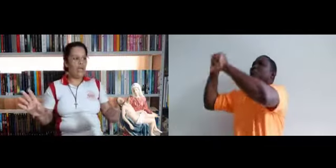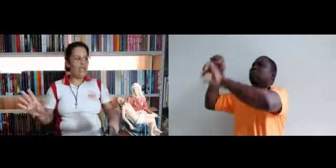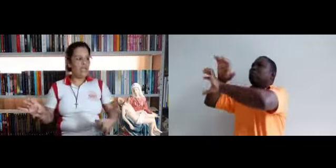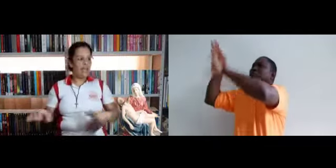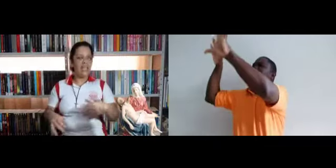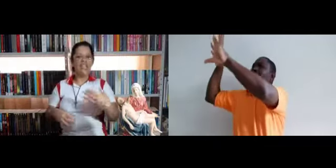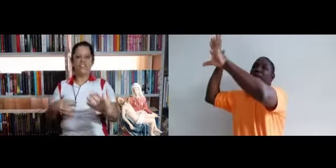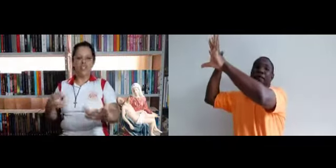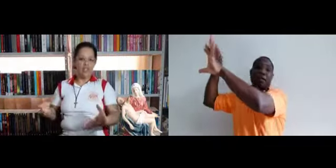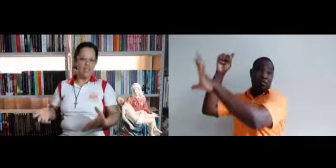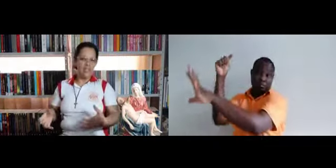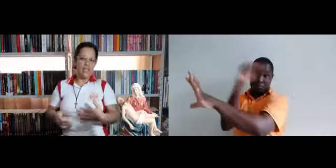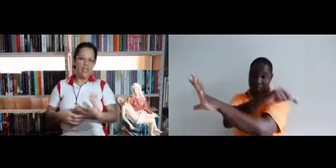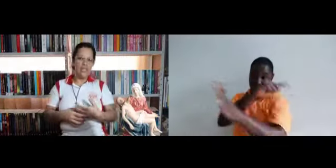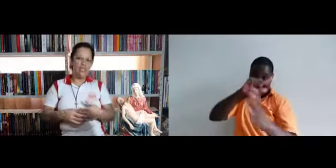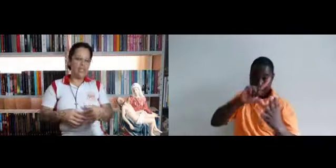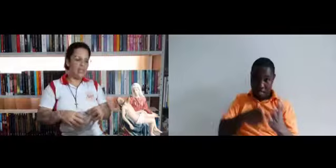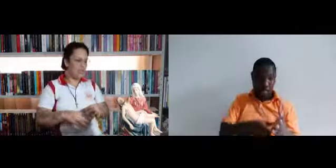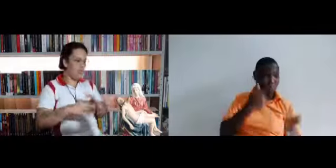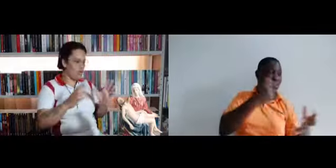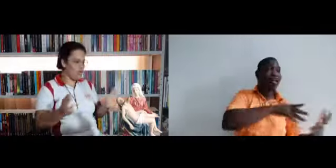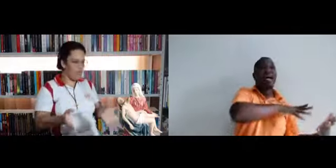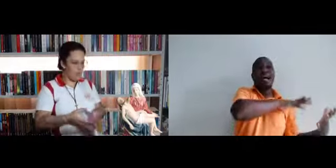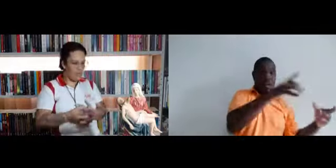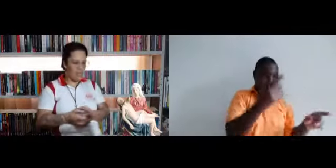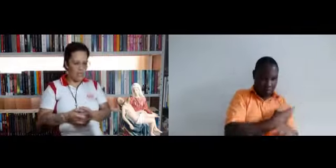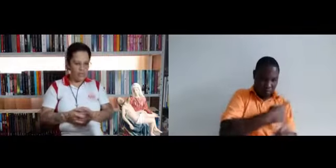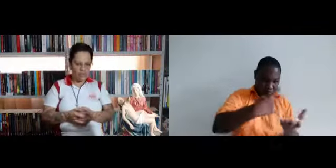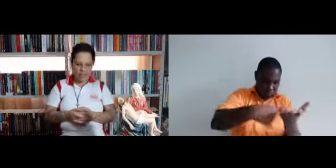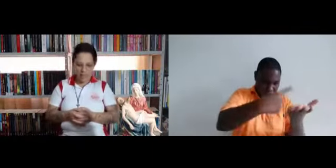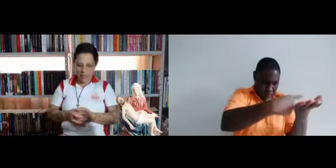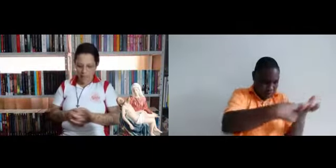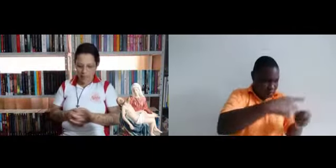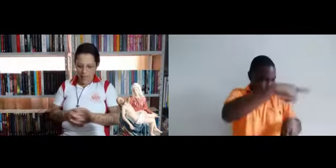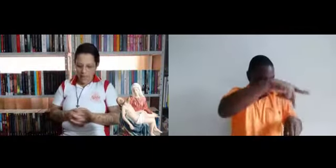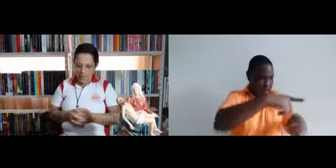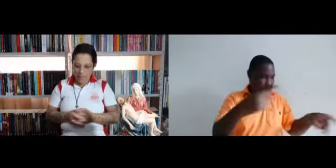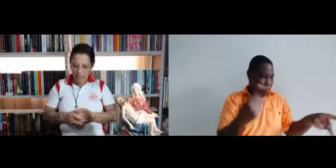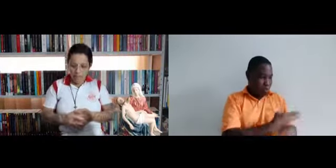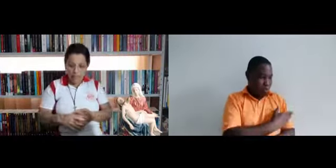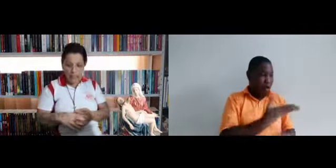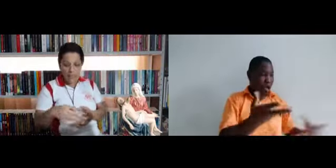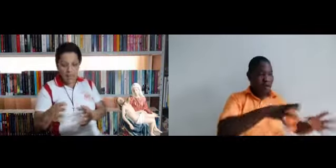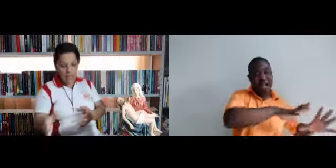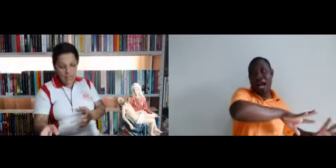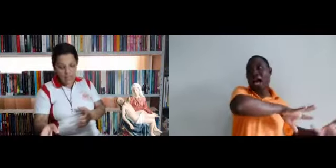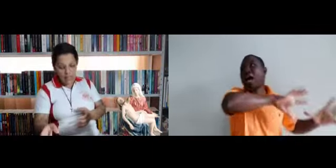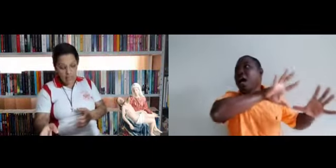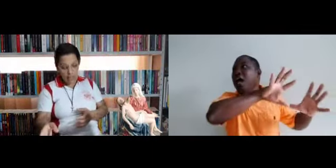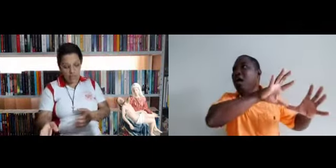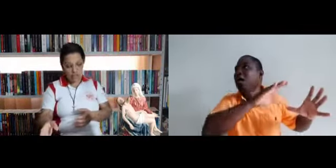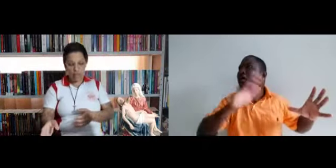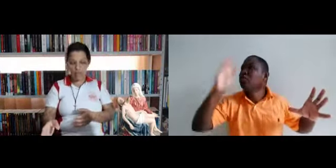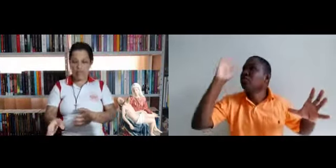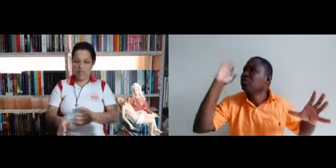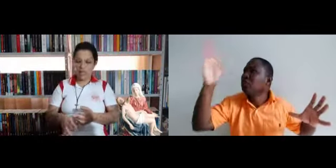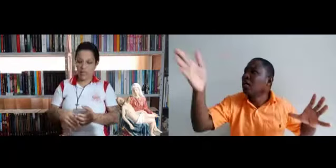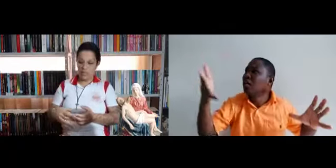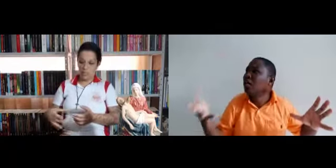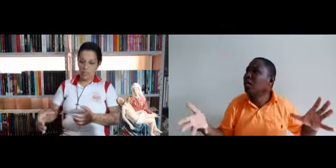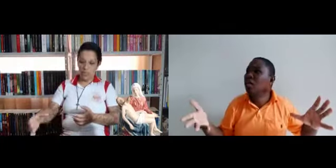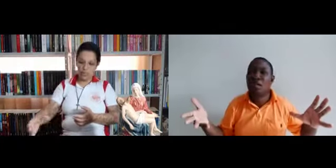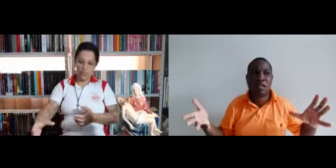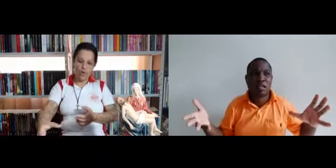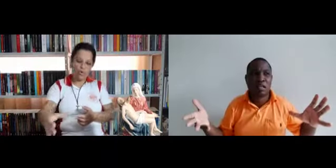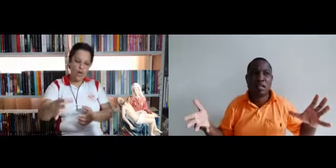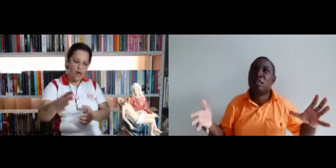com críticas e impostas por todas as outras nações, né? E dentro